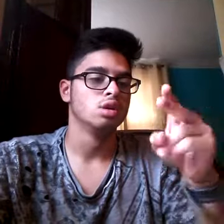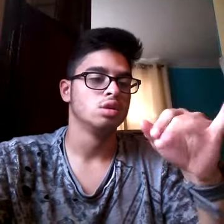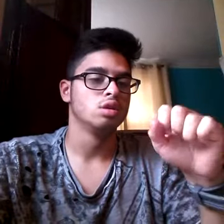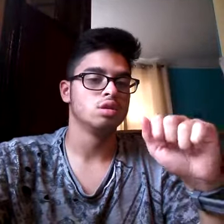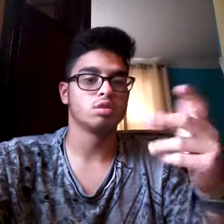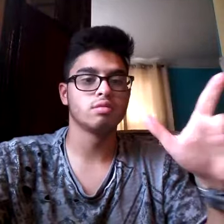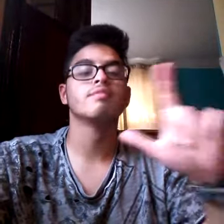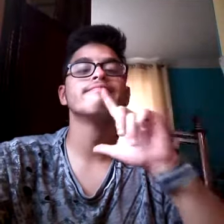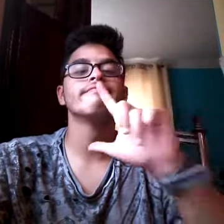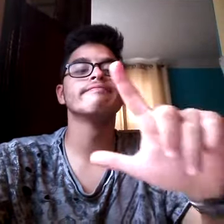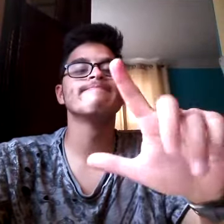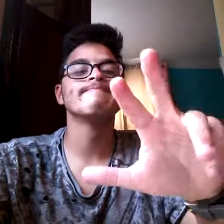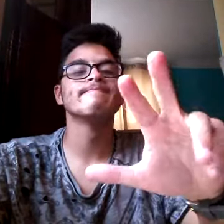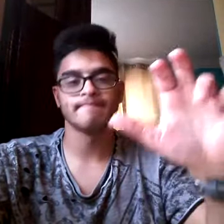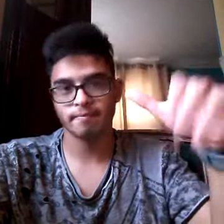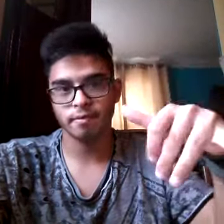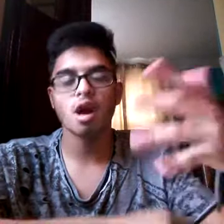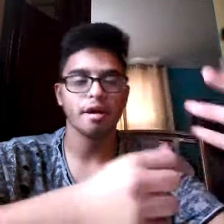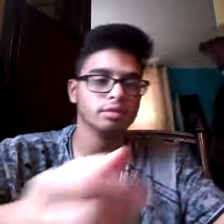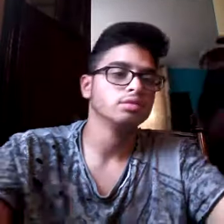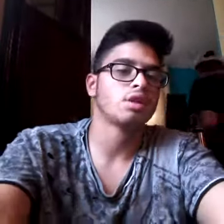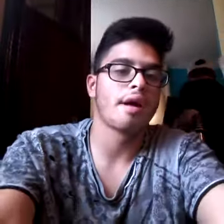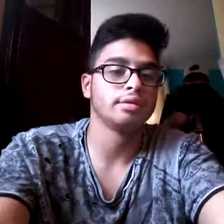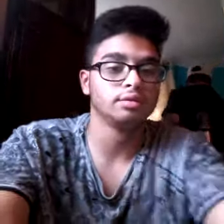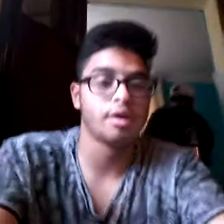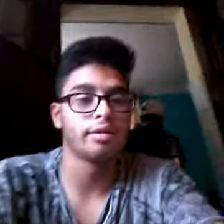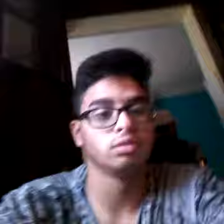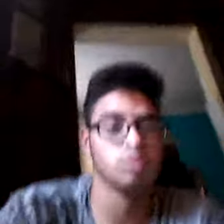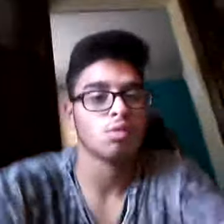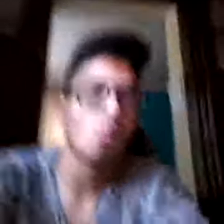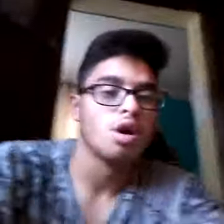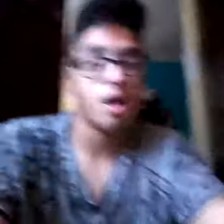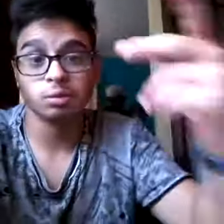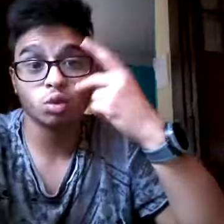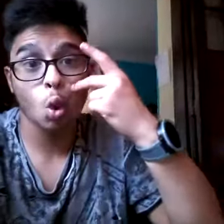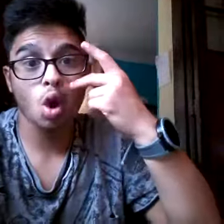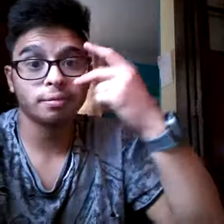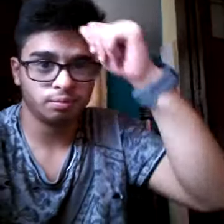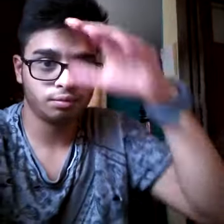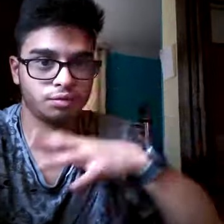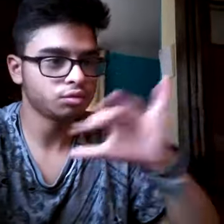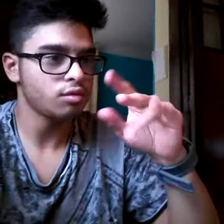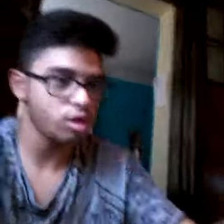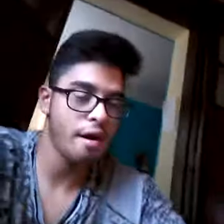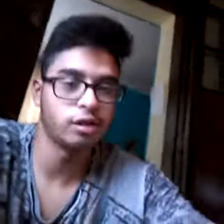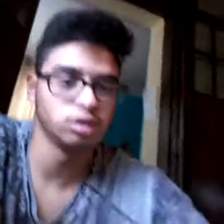estamos tratando de llevar a ustedes toda la información. Sabemos que el presidente mexicano ha pedido a la población que no